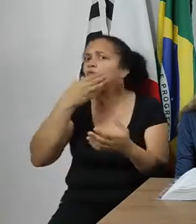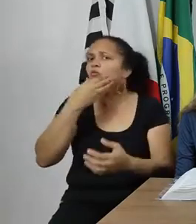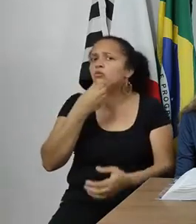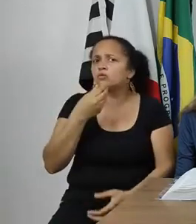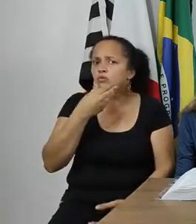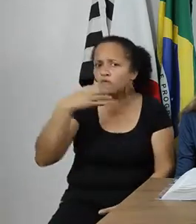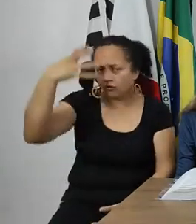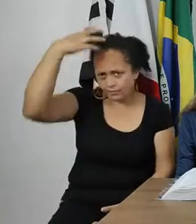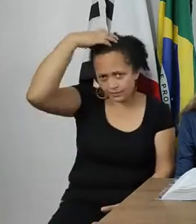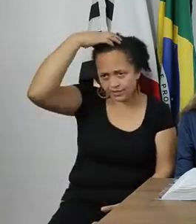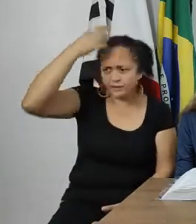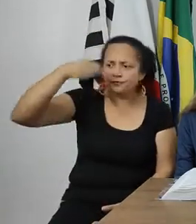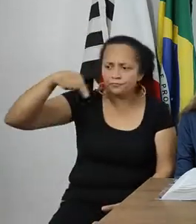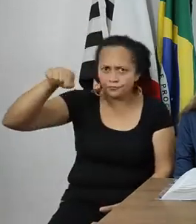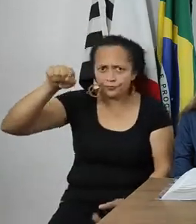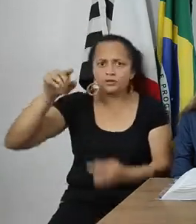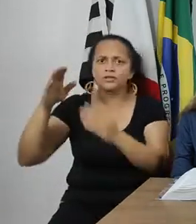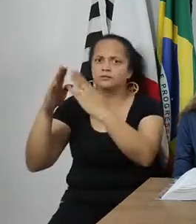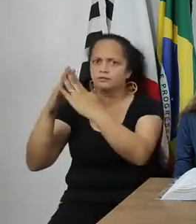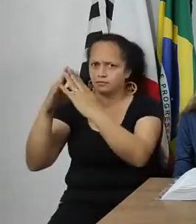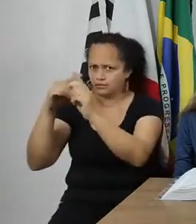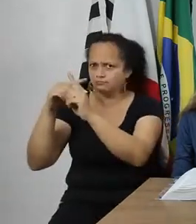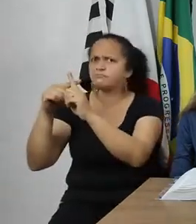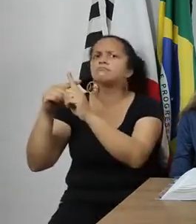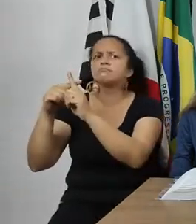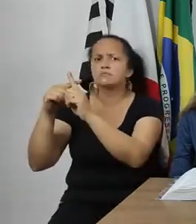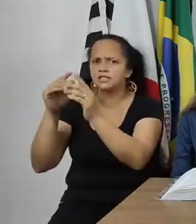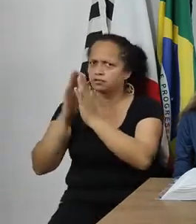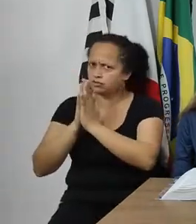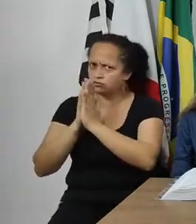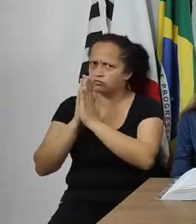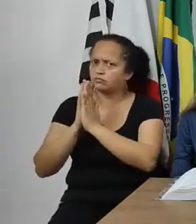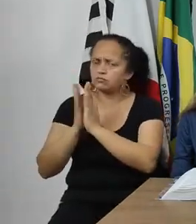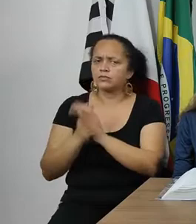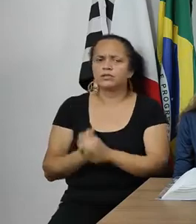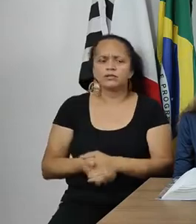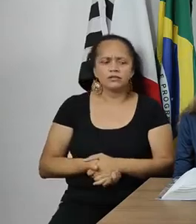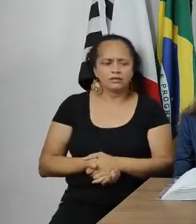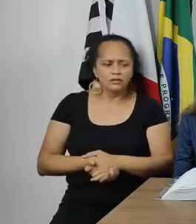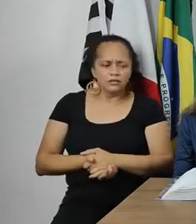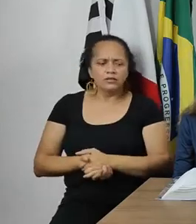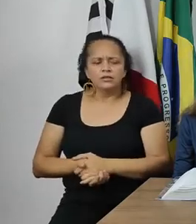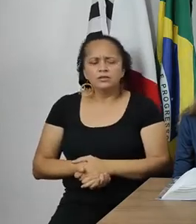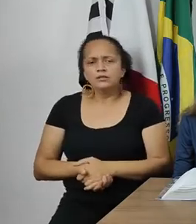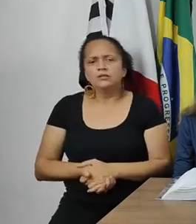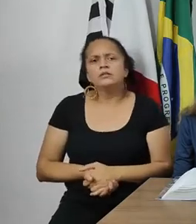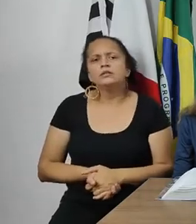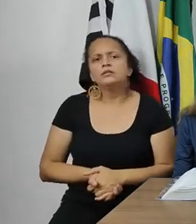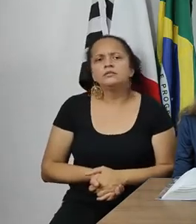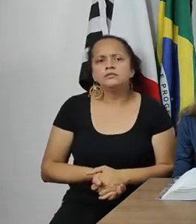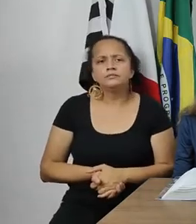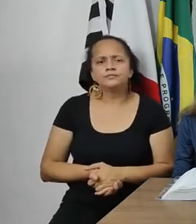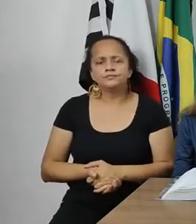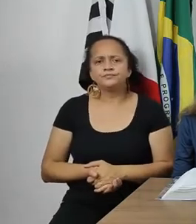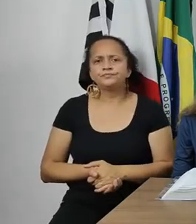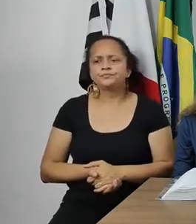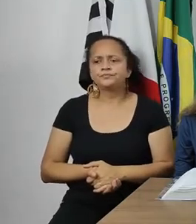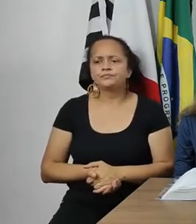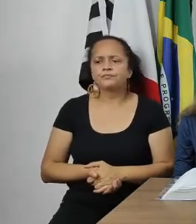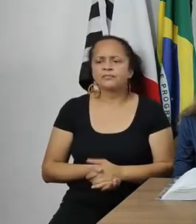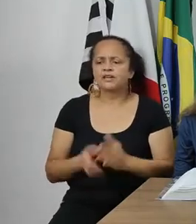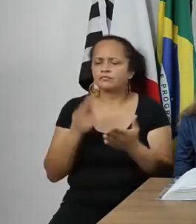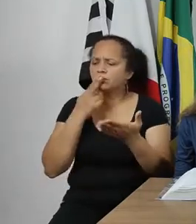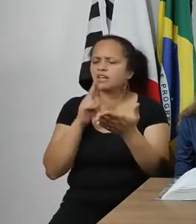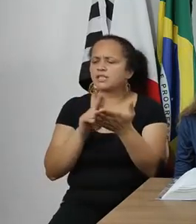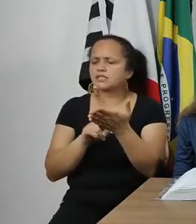outra afronta, e de novo ele foi até o templo, até a igreja, pôs a carta